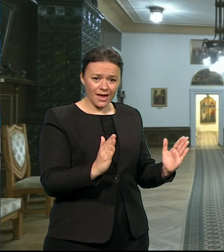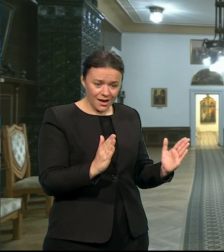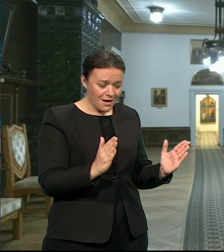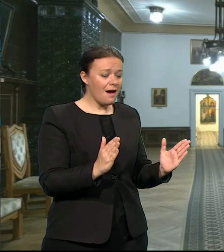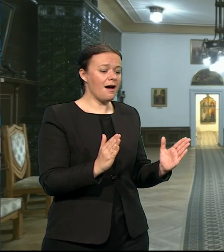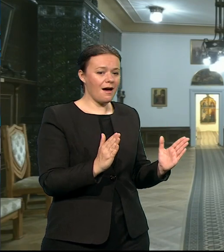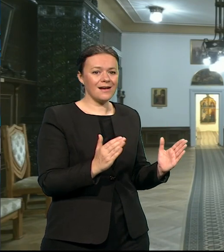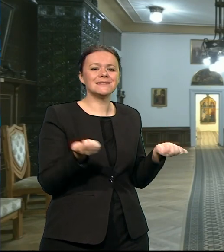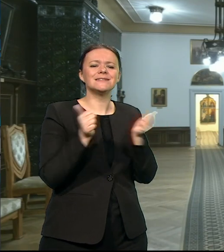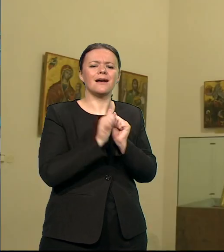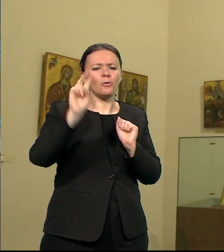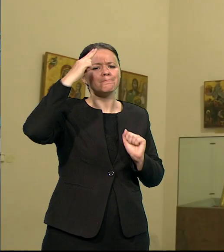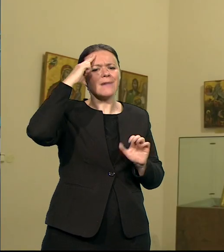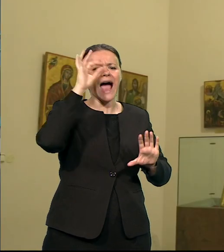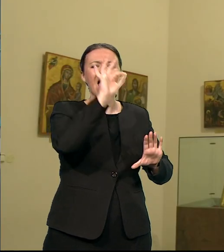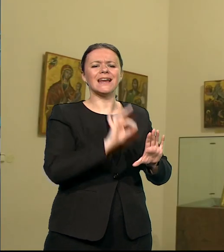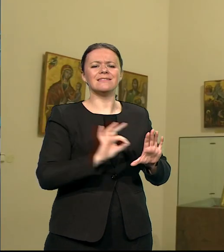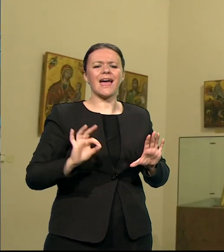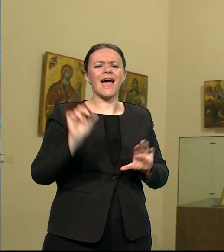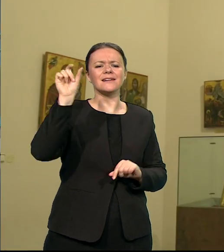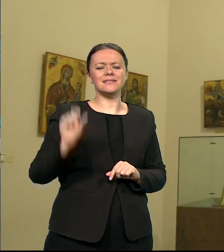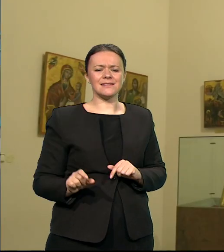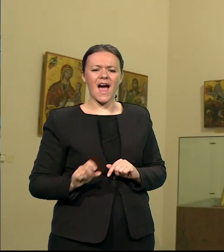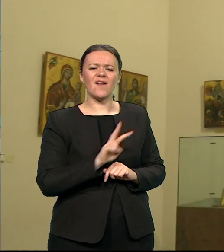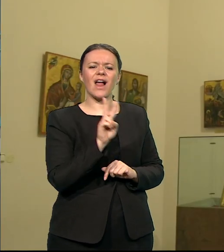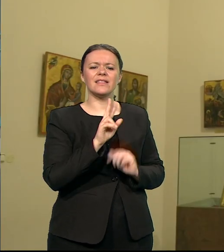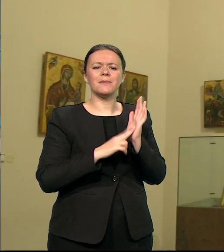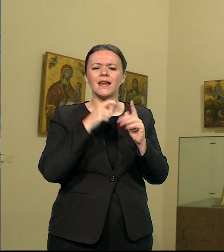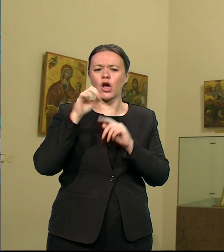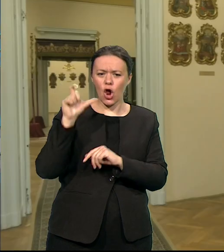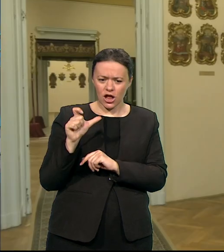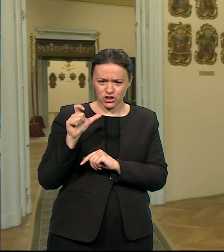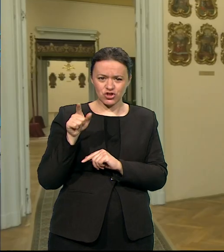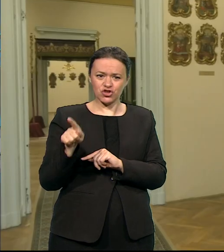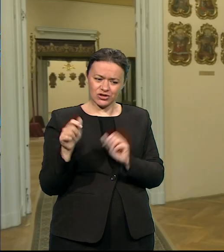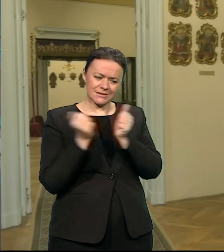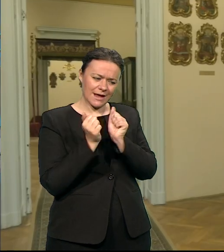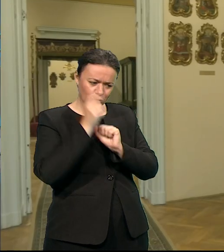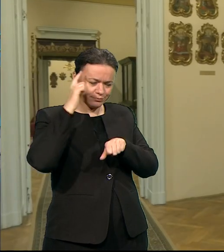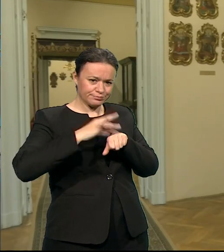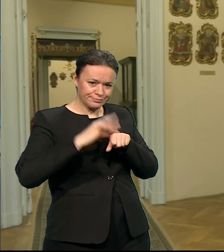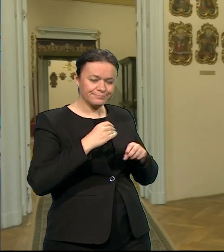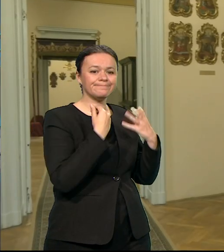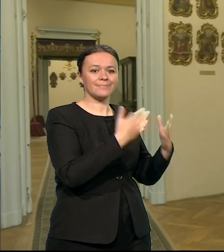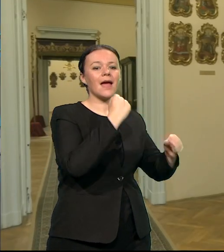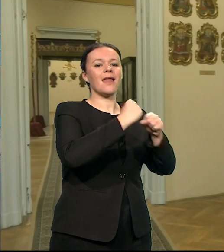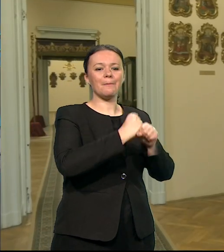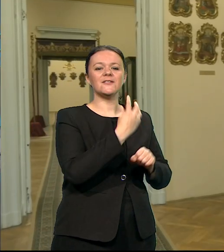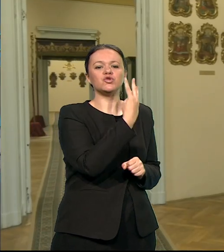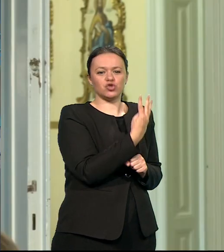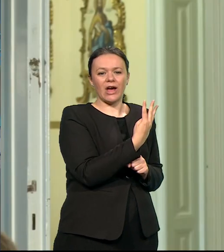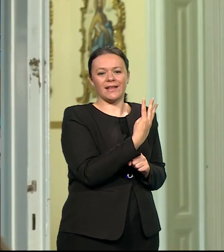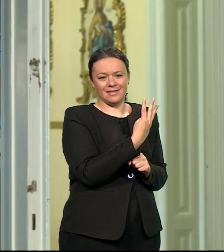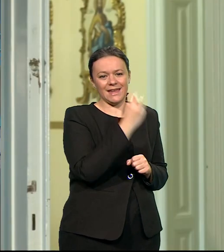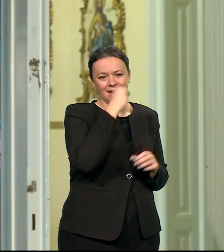sa čuvenim arhitektom koji se zove Vladimir Nikolić, Sremskim Karlovcima podario čak 4 velelepne palate.